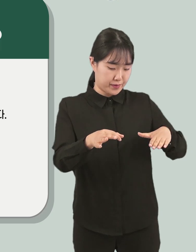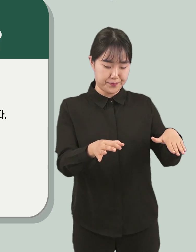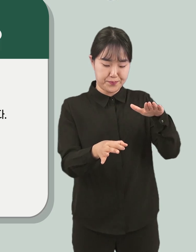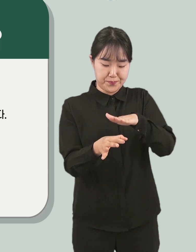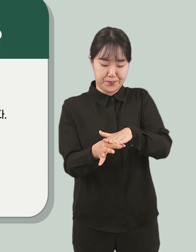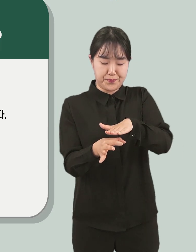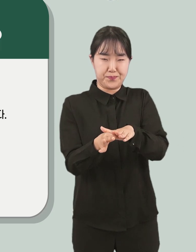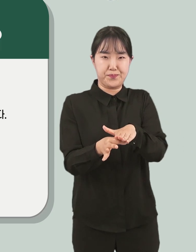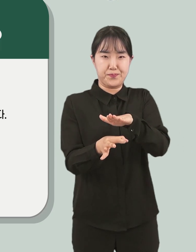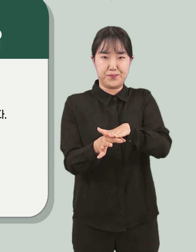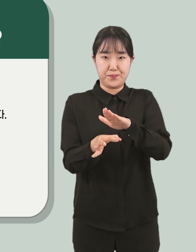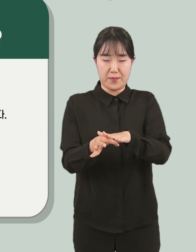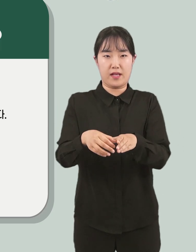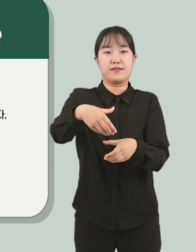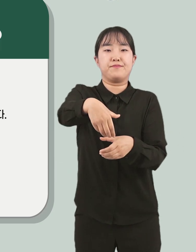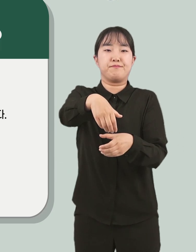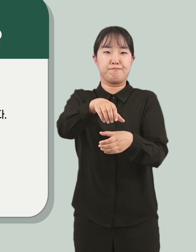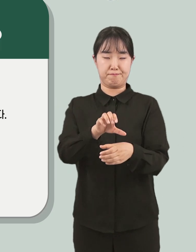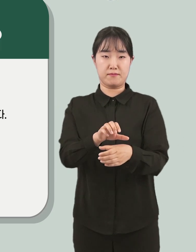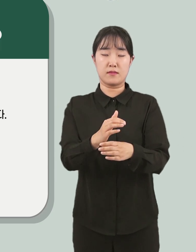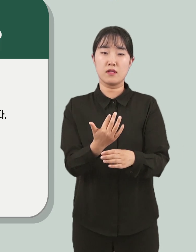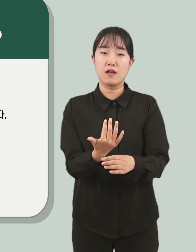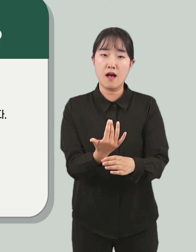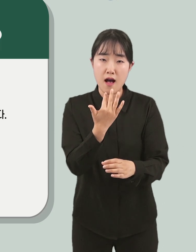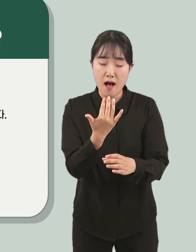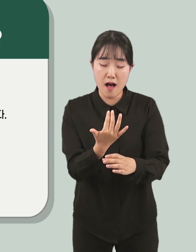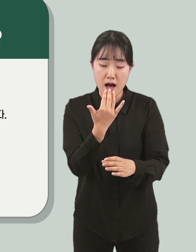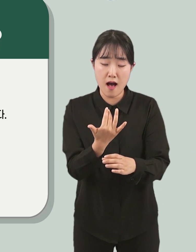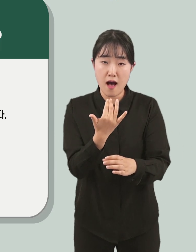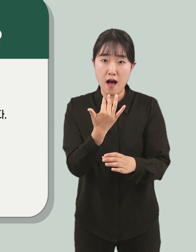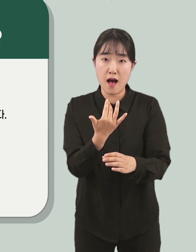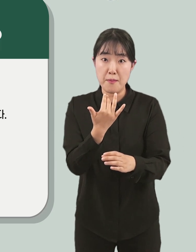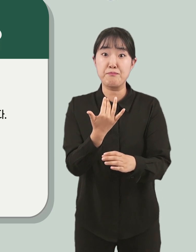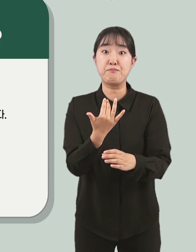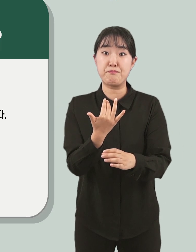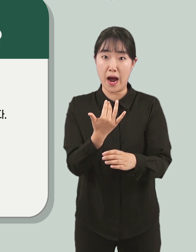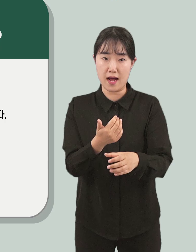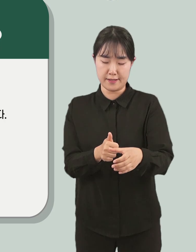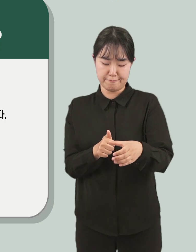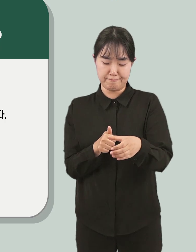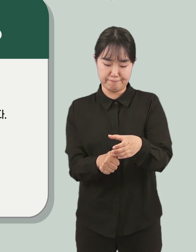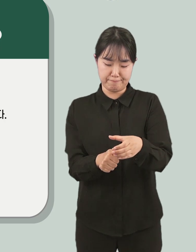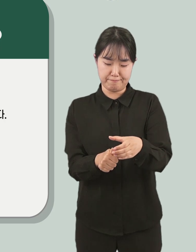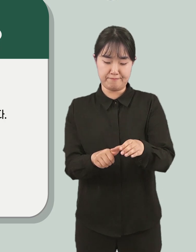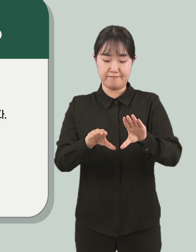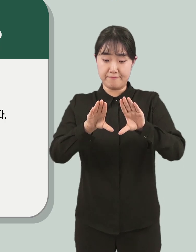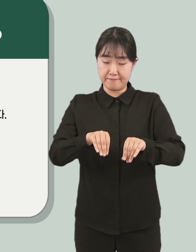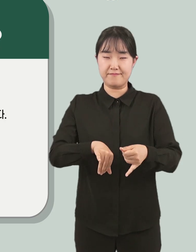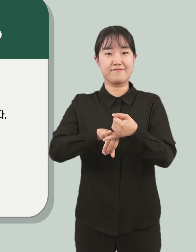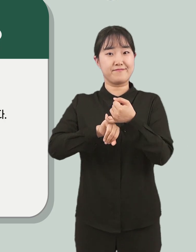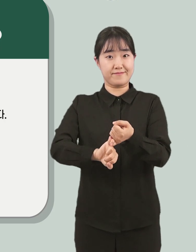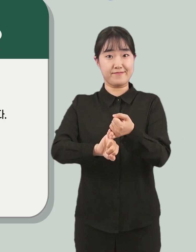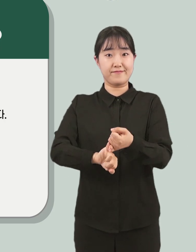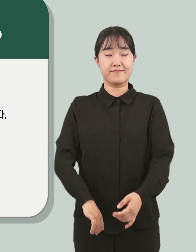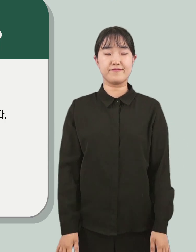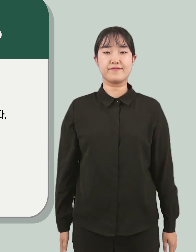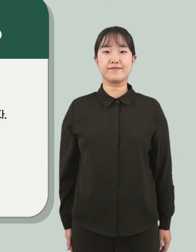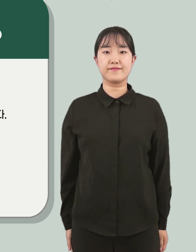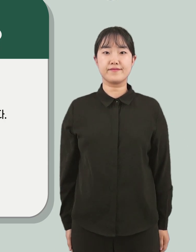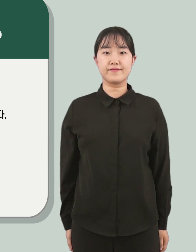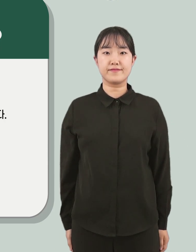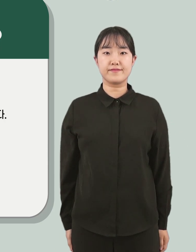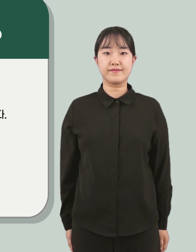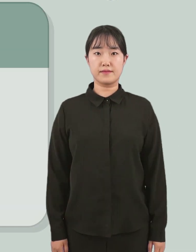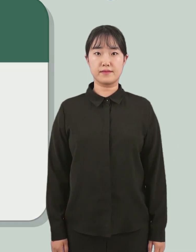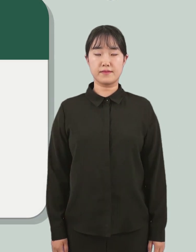어댑터를 분리한 뒤 보풀 없는 천으로 흡수시킵니다. 사용을 마친 후에는 반드시 전원 버튼을 눌러 기기를